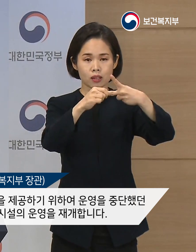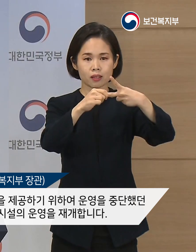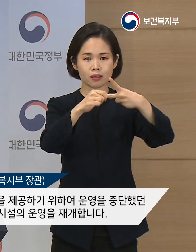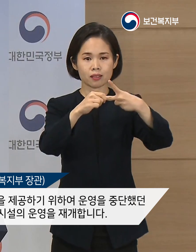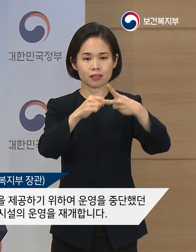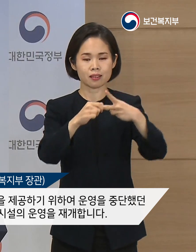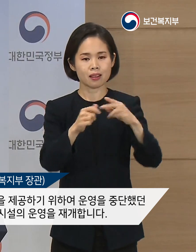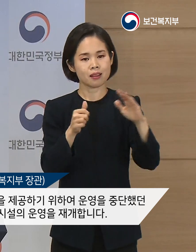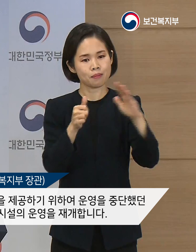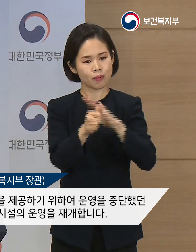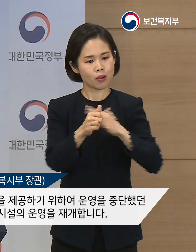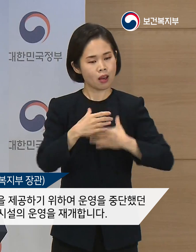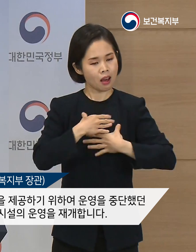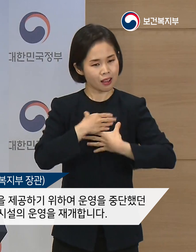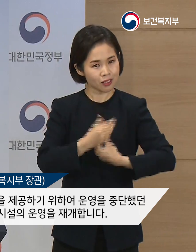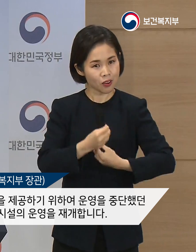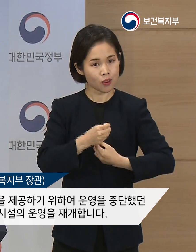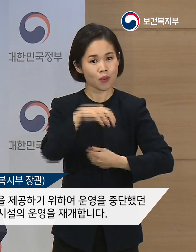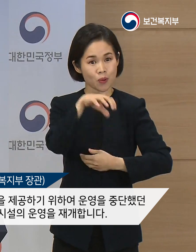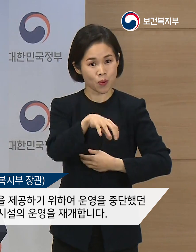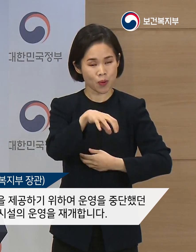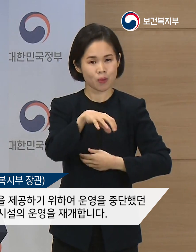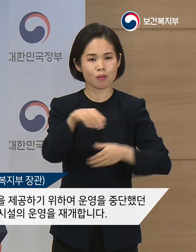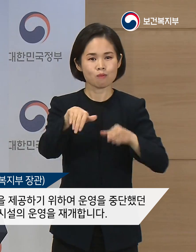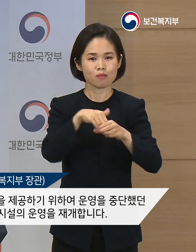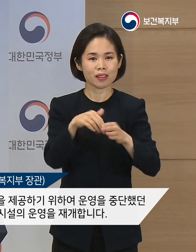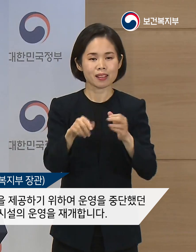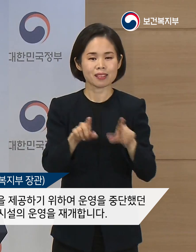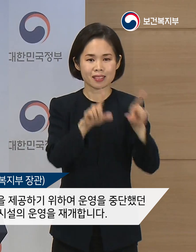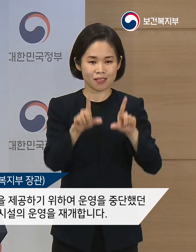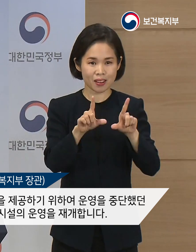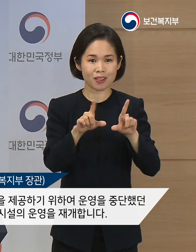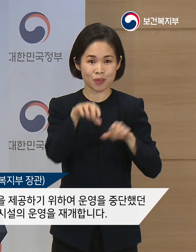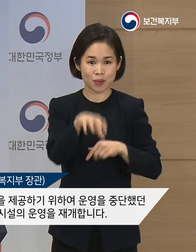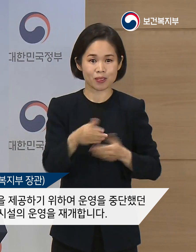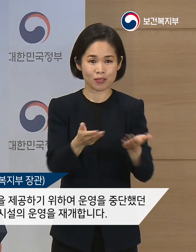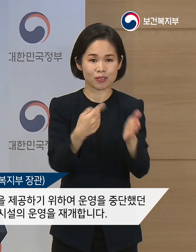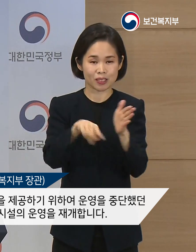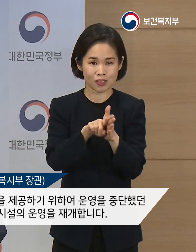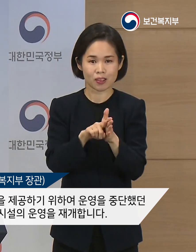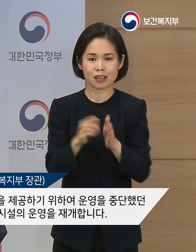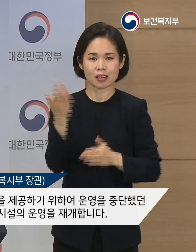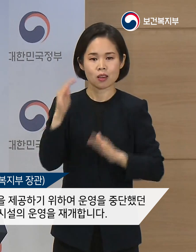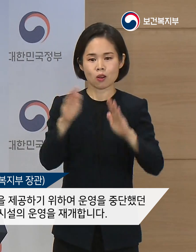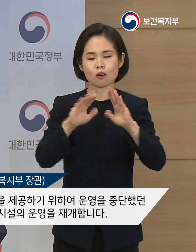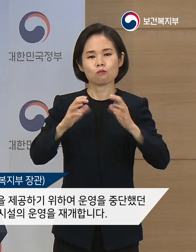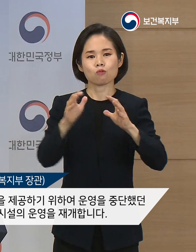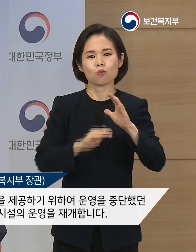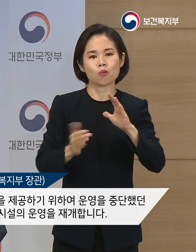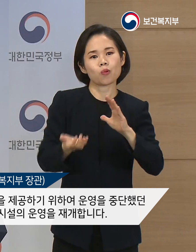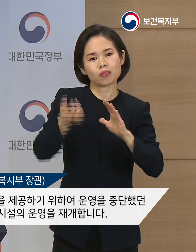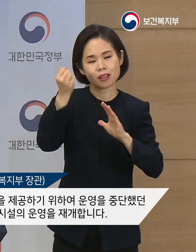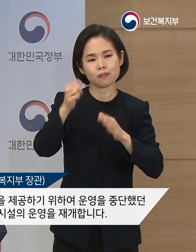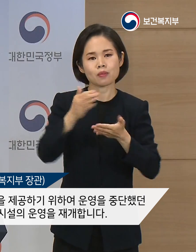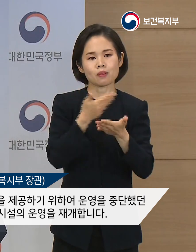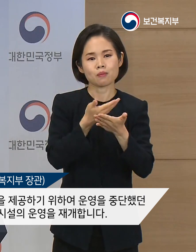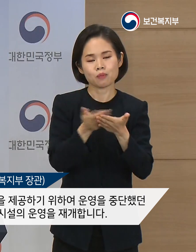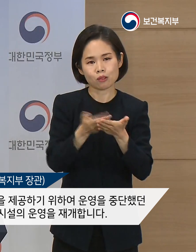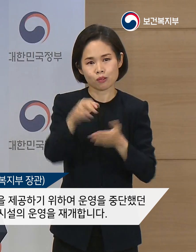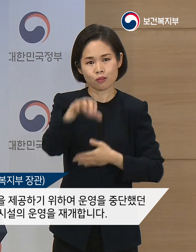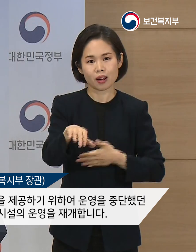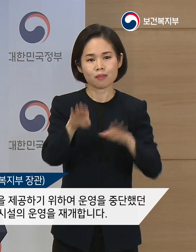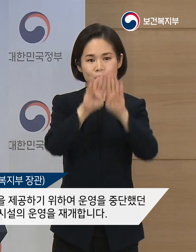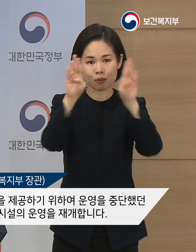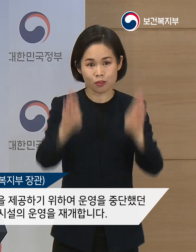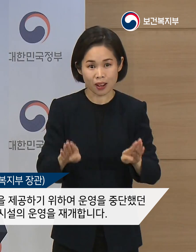둘째, 안전하게 방문할 수 있는 문화시설을 제공하기 위하여 운영을 중단했던 미술관, 박물관,